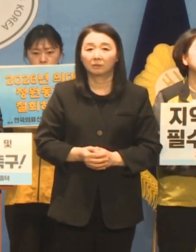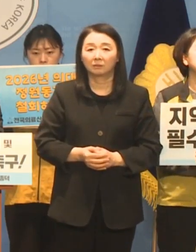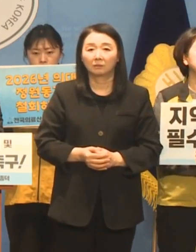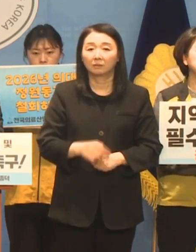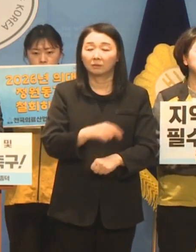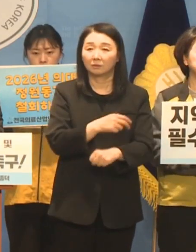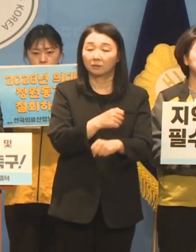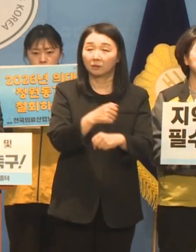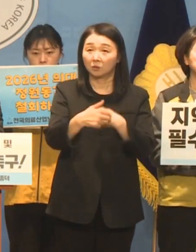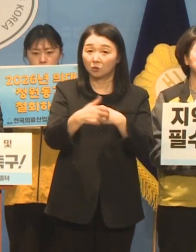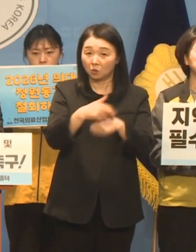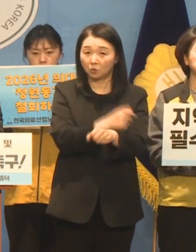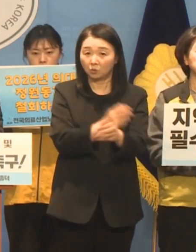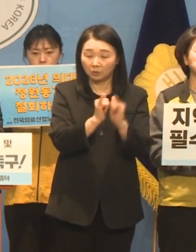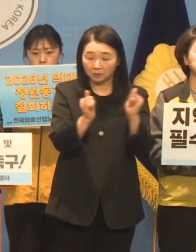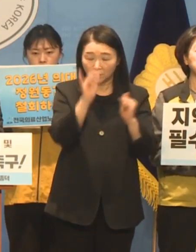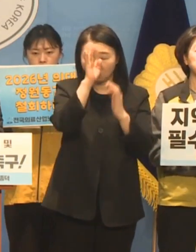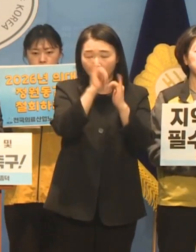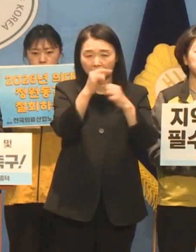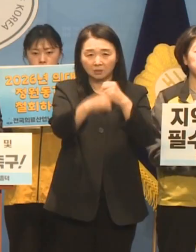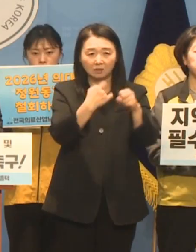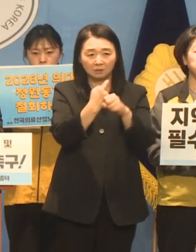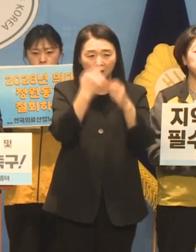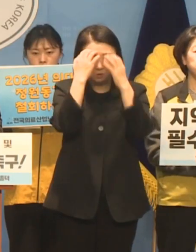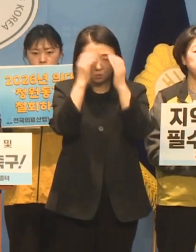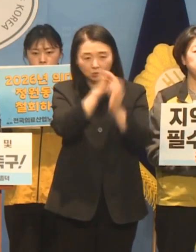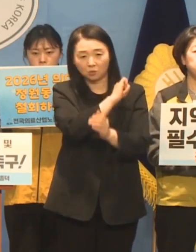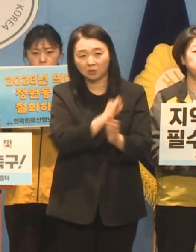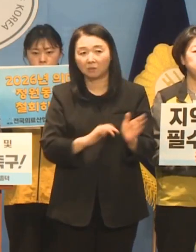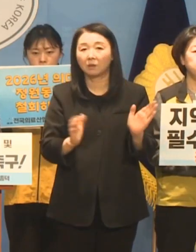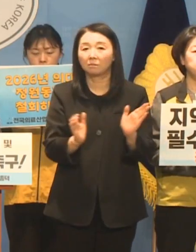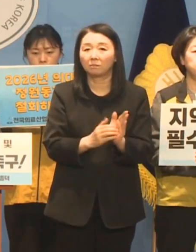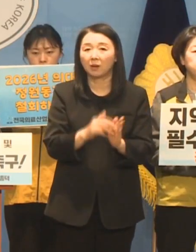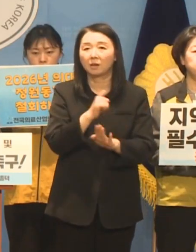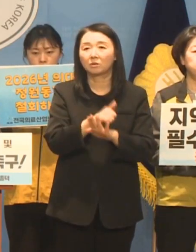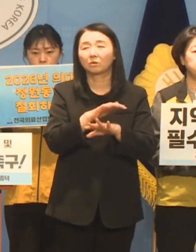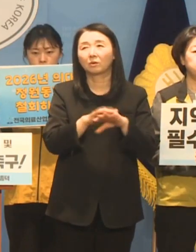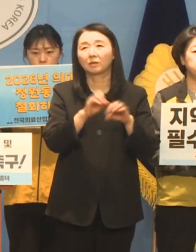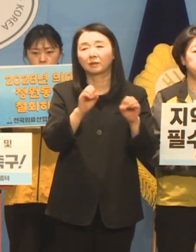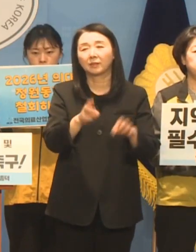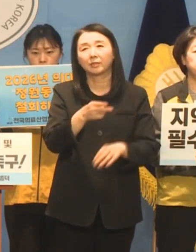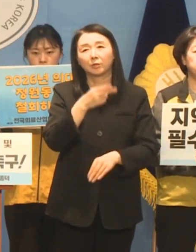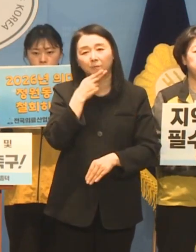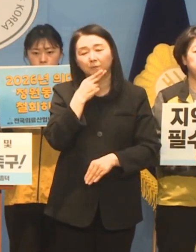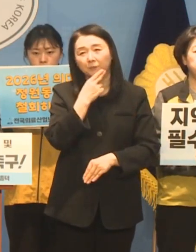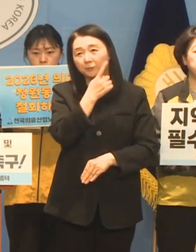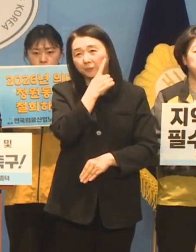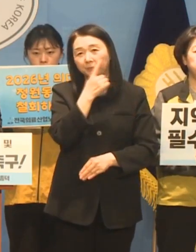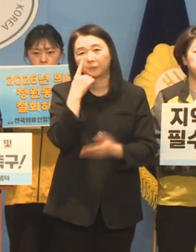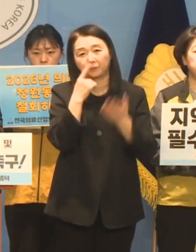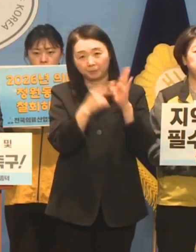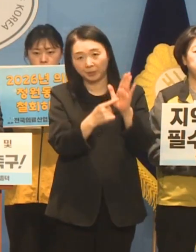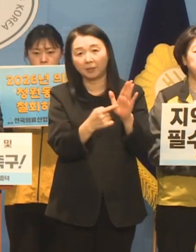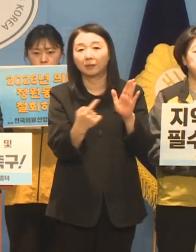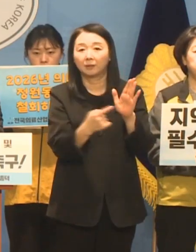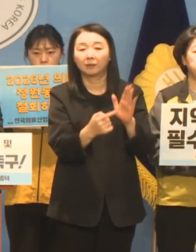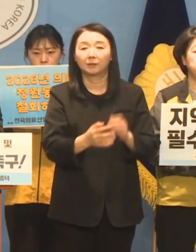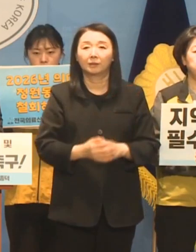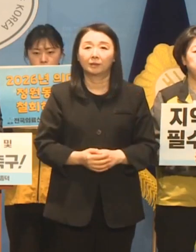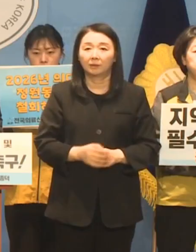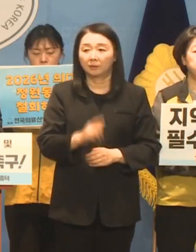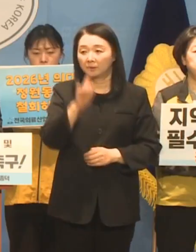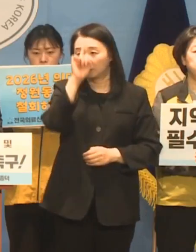노동자들과 환자들의 1년간 고통의 시간이 결코 헛되지 않았음을 증명한 것입니다.